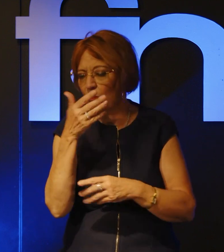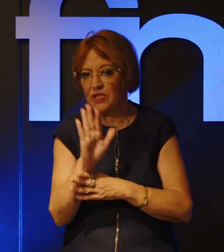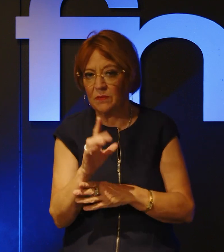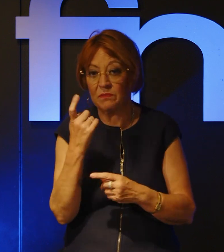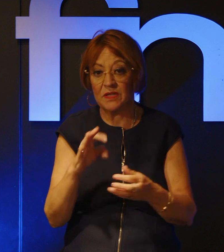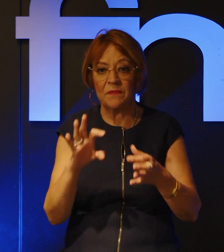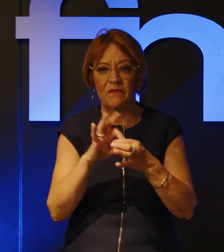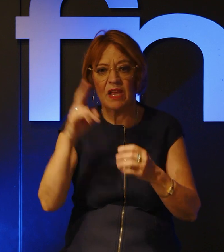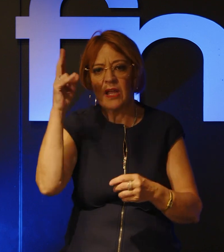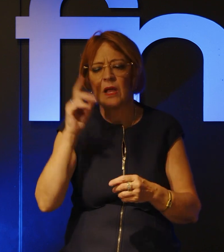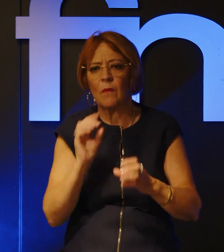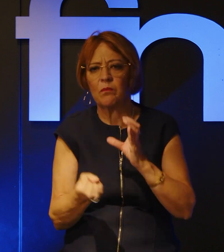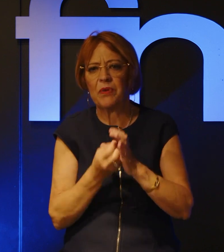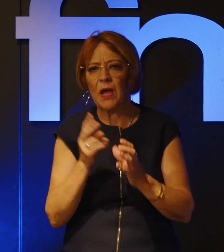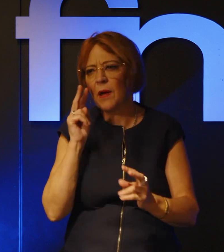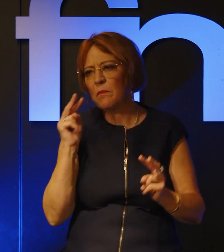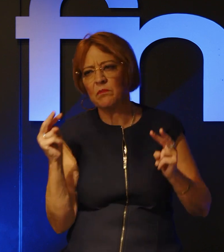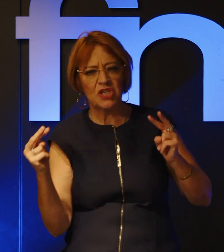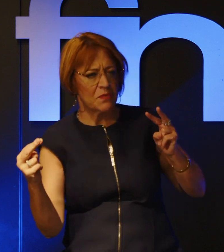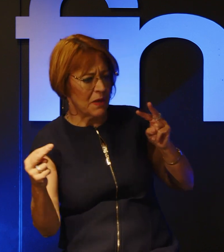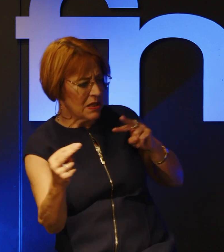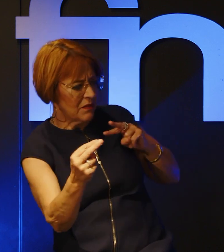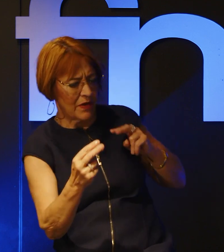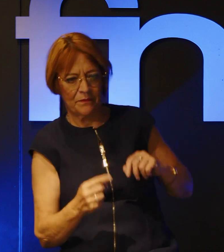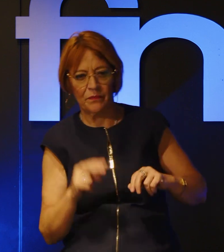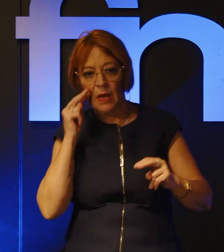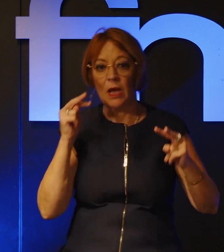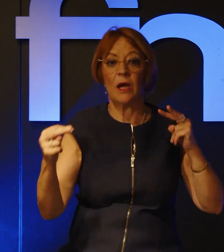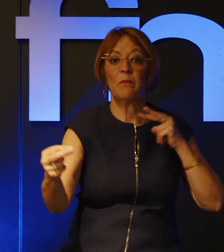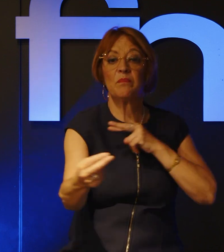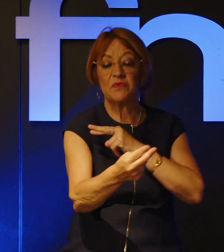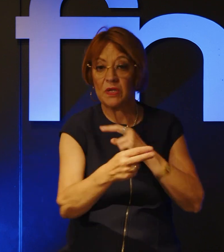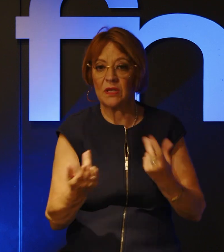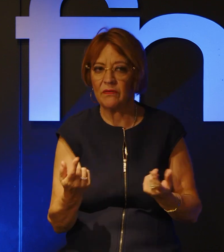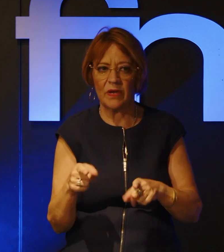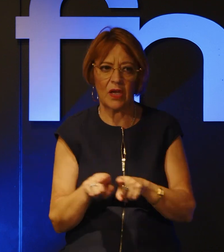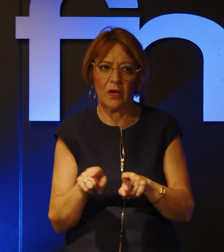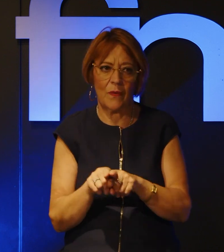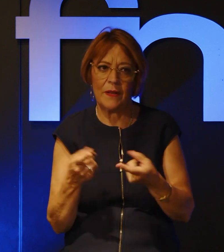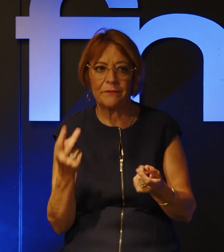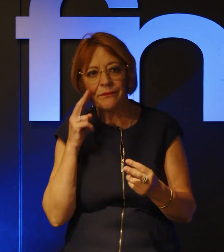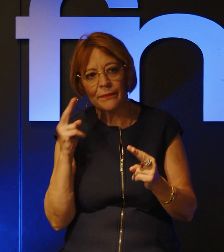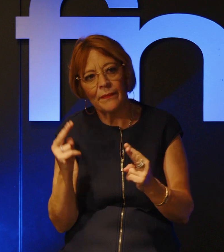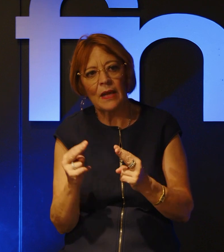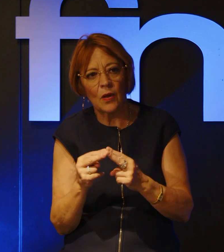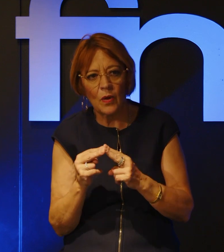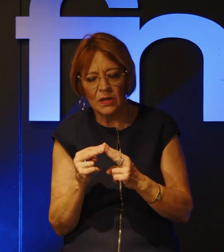tem que ver com a invenção da perspectiva a perspectiva foi e como tanta outra coisa encontrar